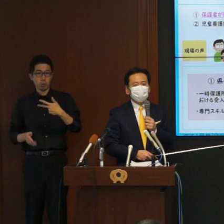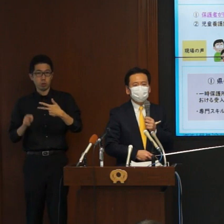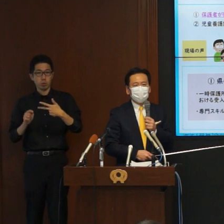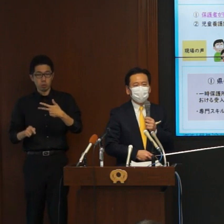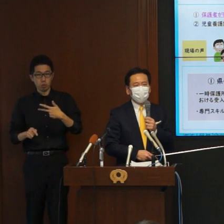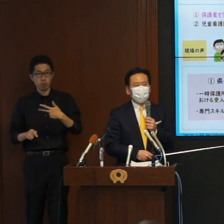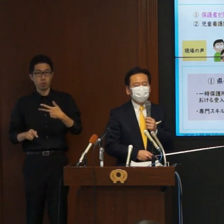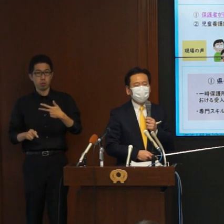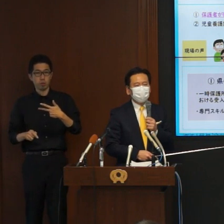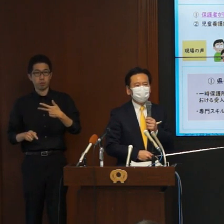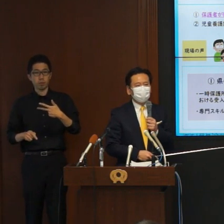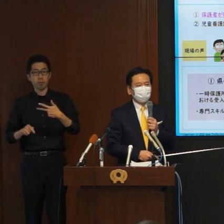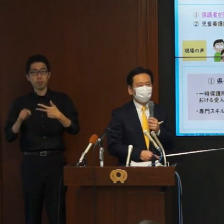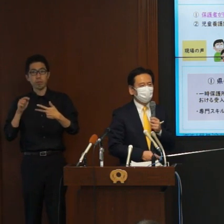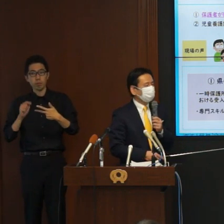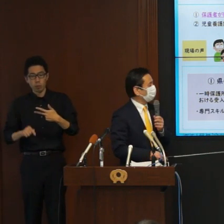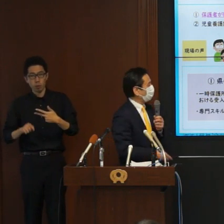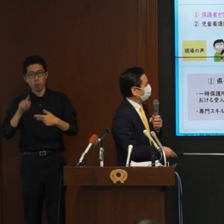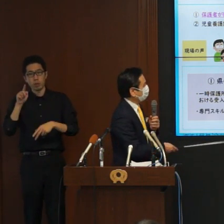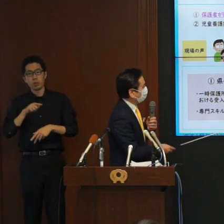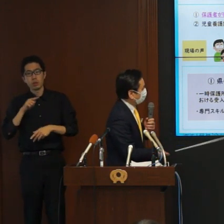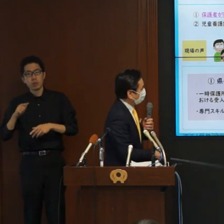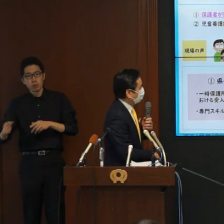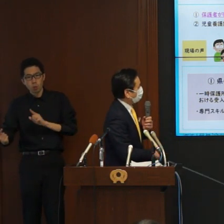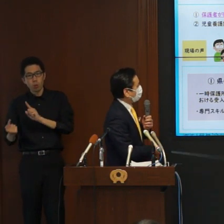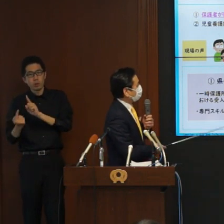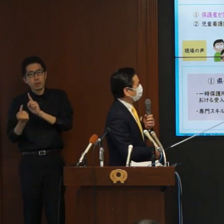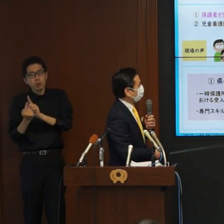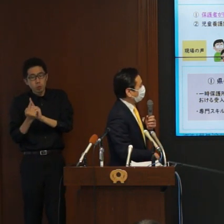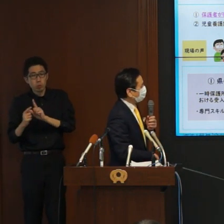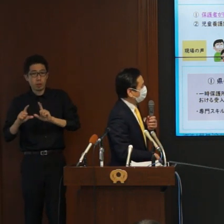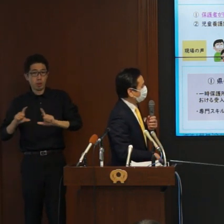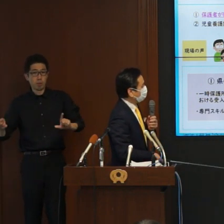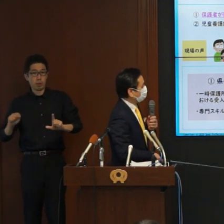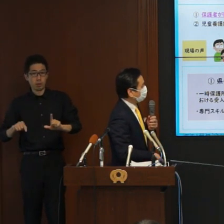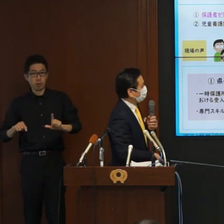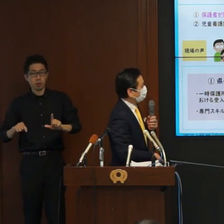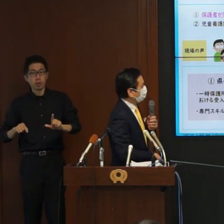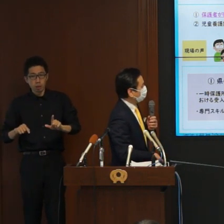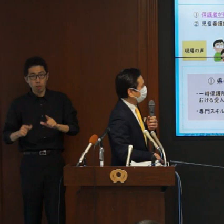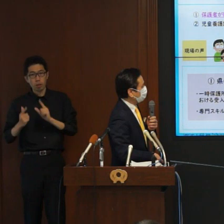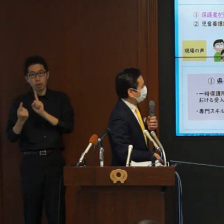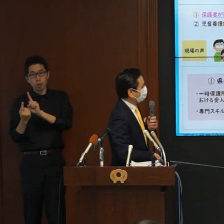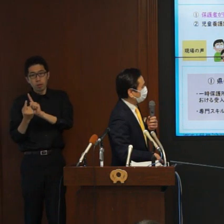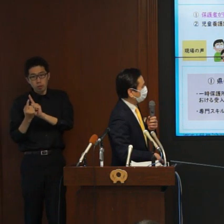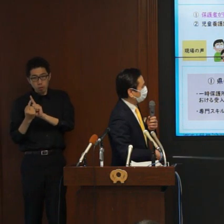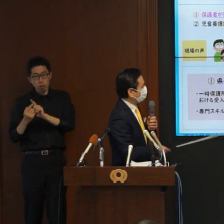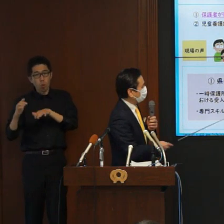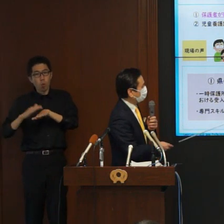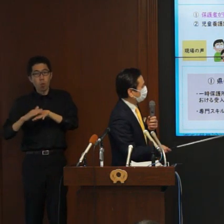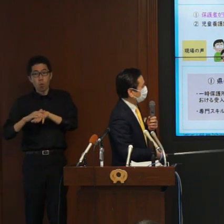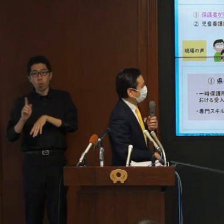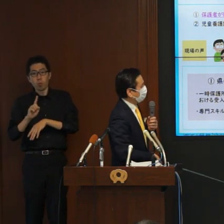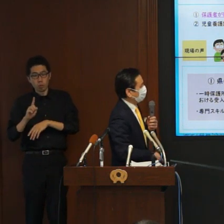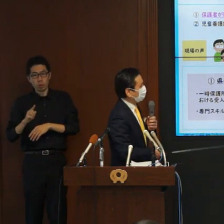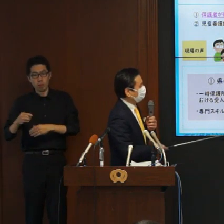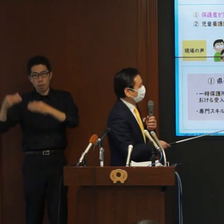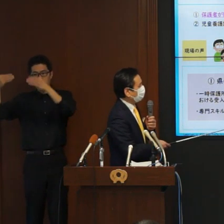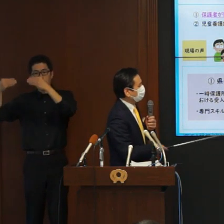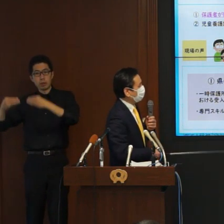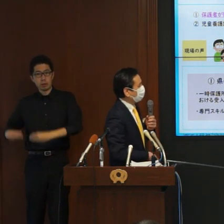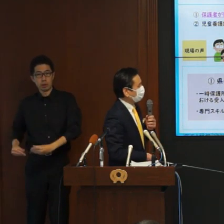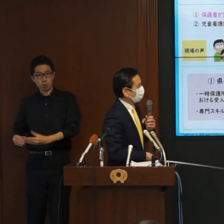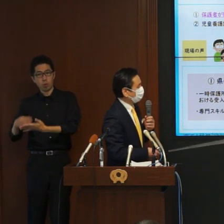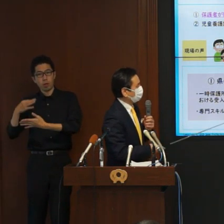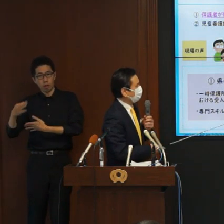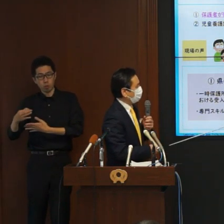触して、運営していくようなところでもあるので、あらかじめパーティーション等の購入支援だとか個室化だとか借